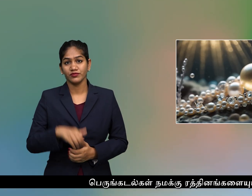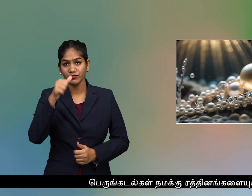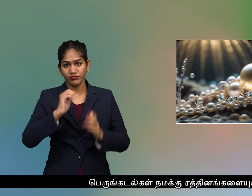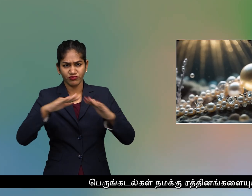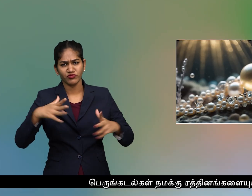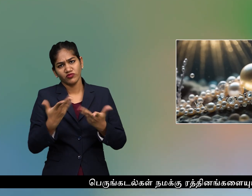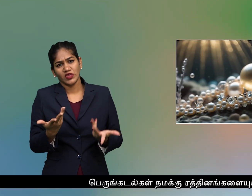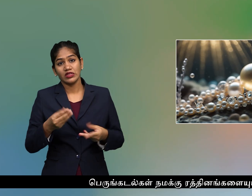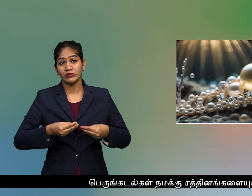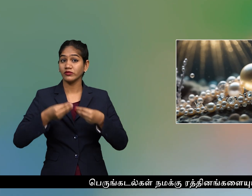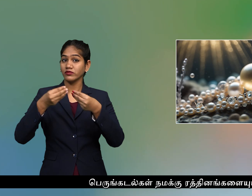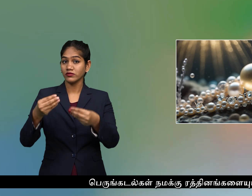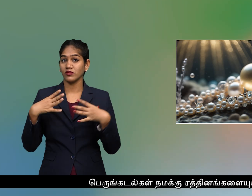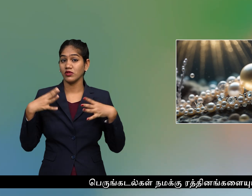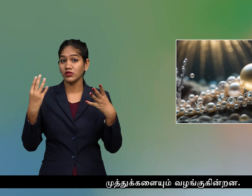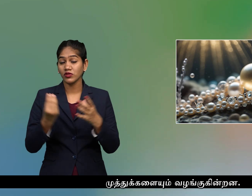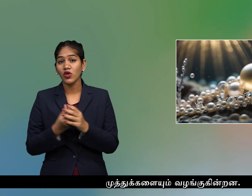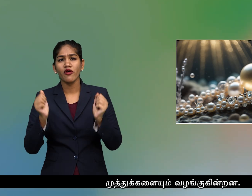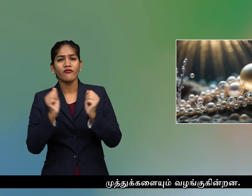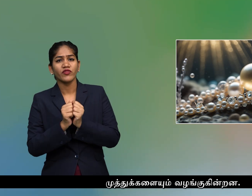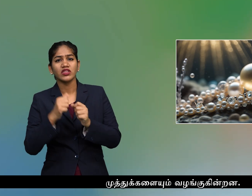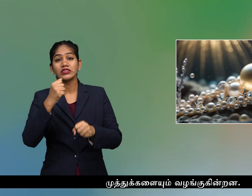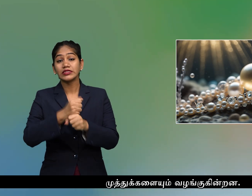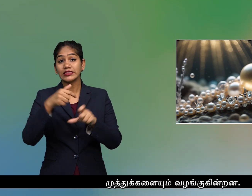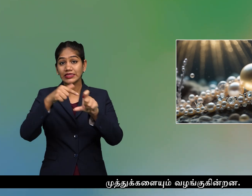பெருங்கடல்கள் நமக்கு ரத்தினங்களையும் முத்துக்களையும் வழங்குகின்றன.